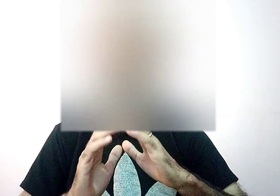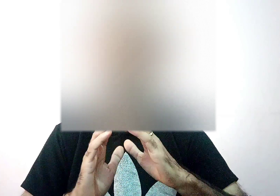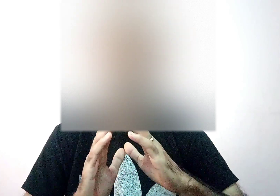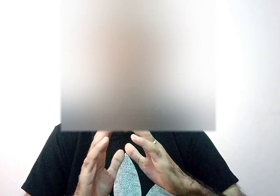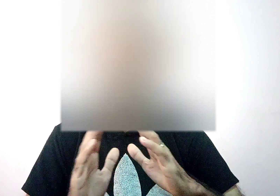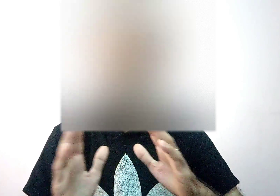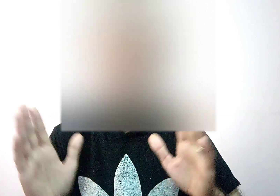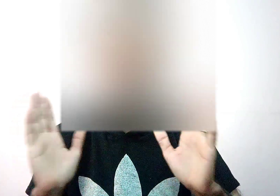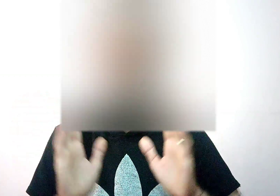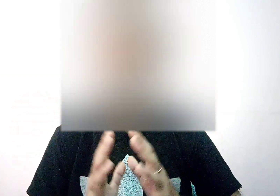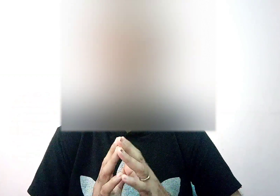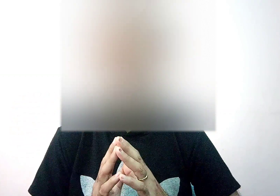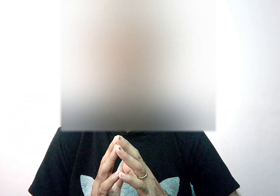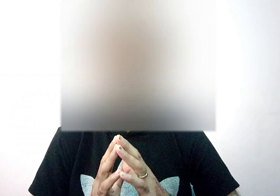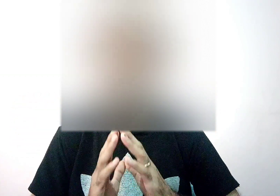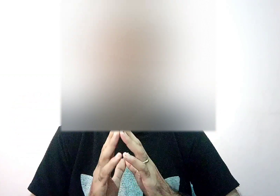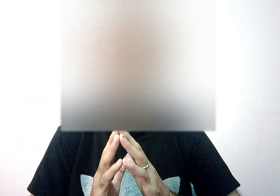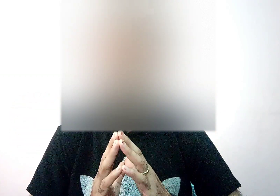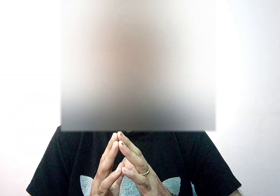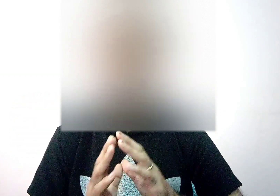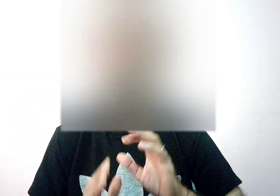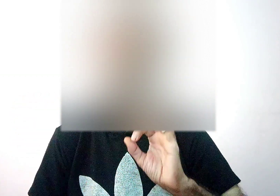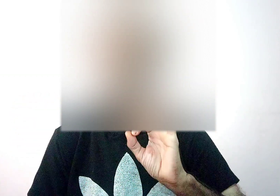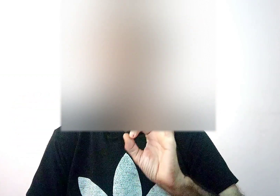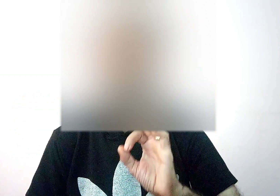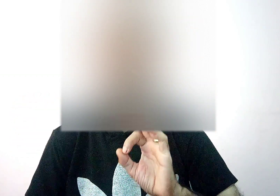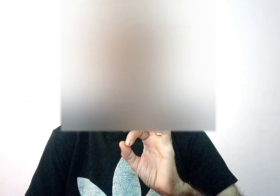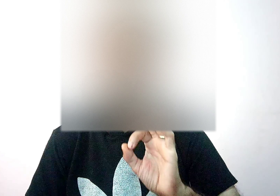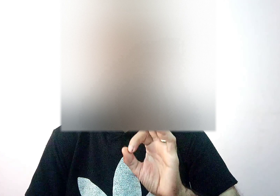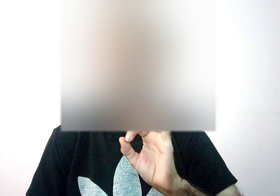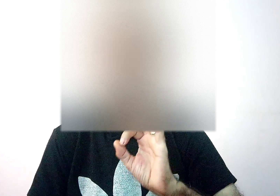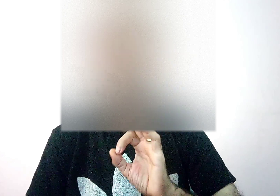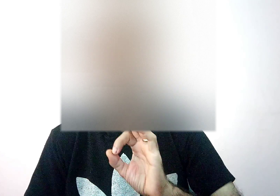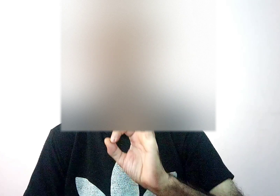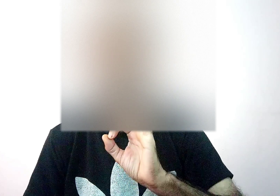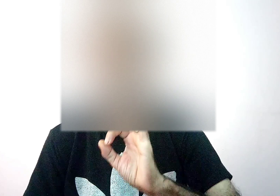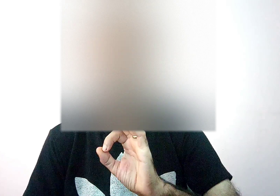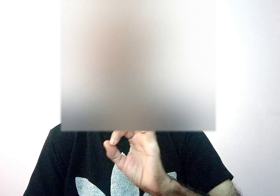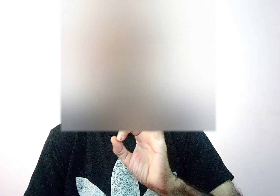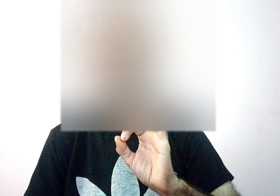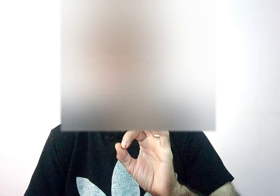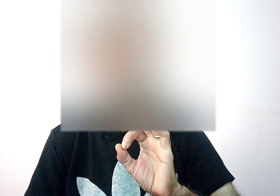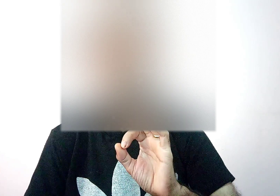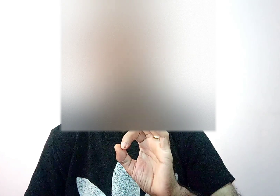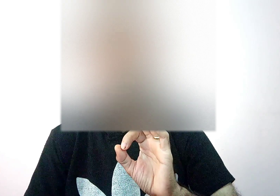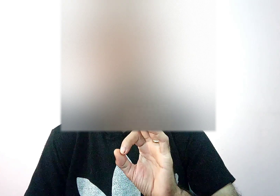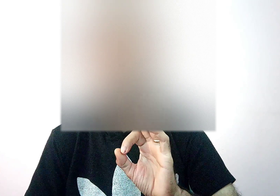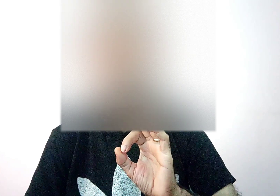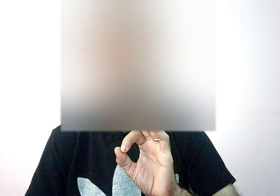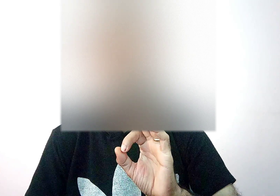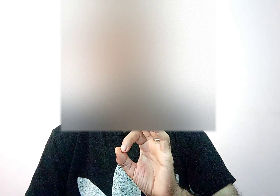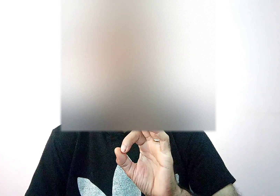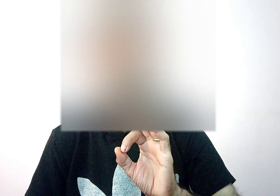لكل دول العالم، وامريكا مستوعبه الكلمه اللي قالها الرئيس عبد الفتاح السيسي.